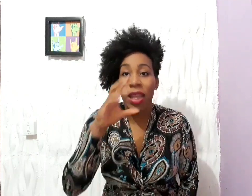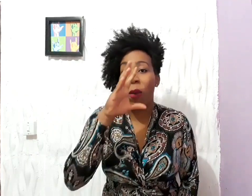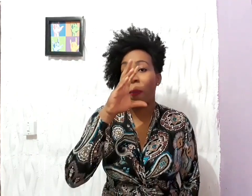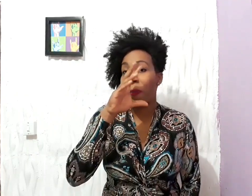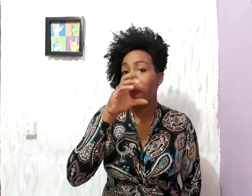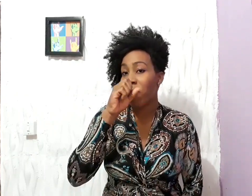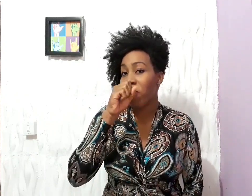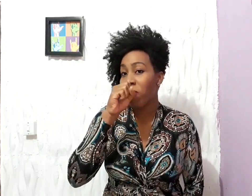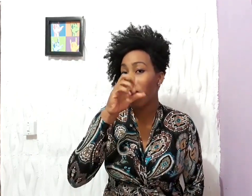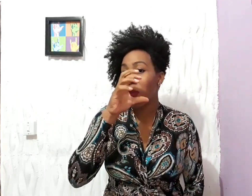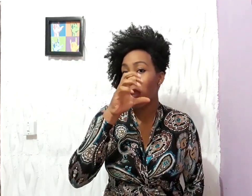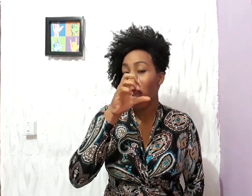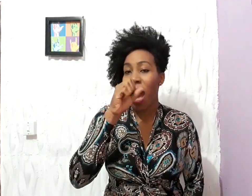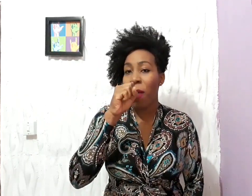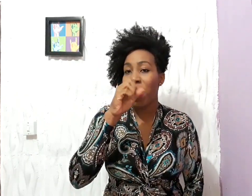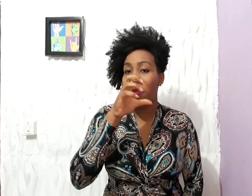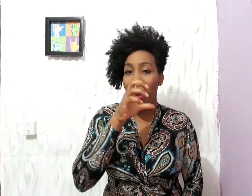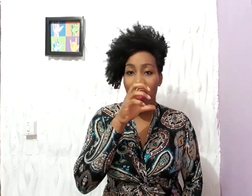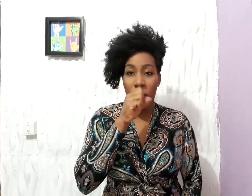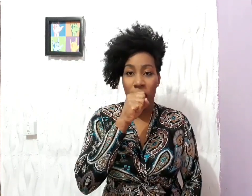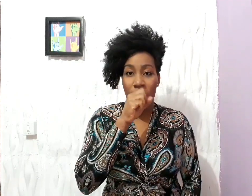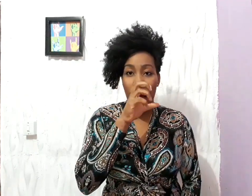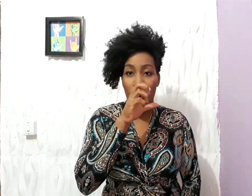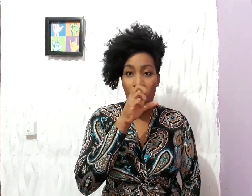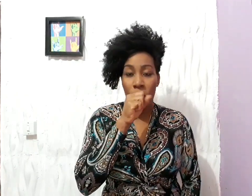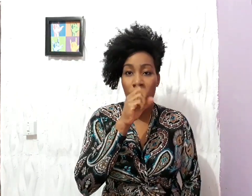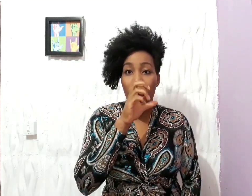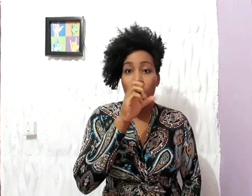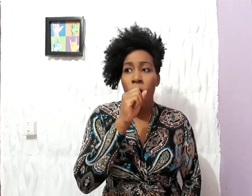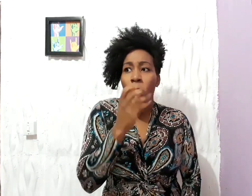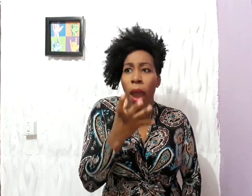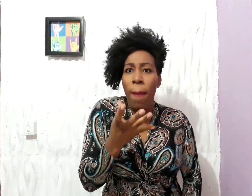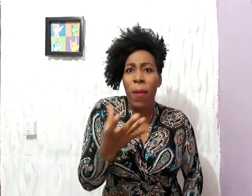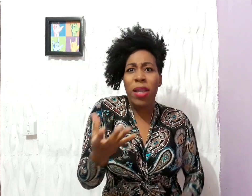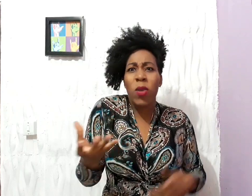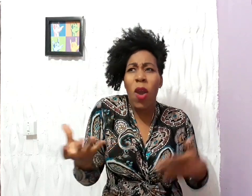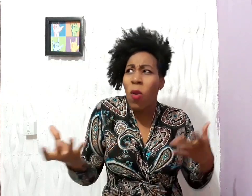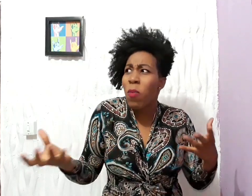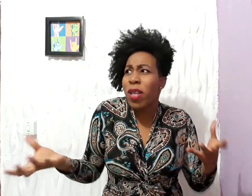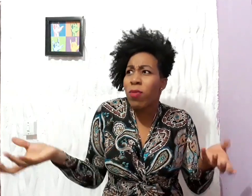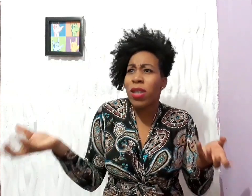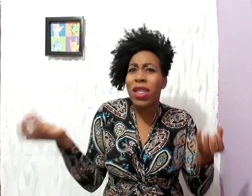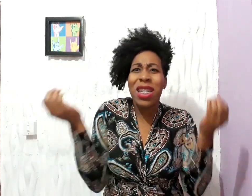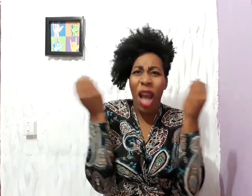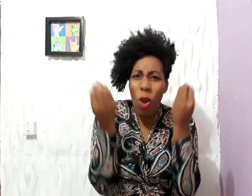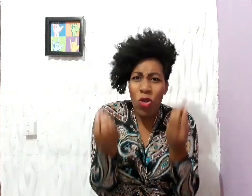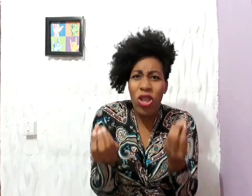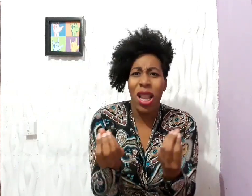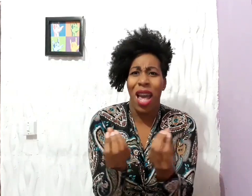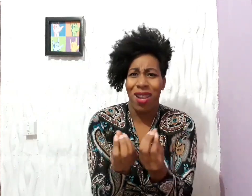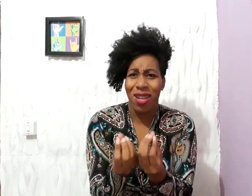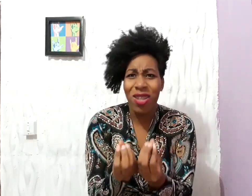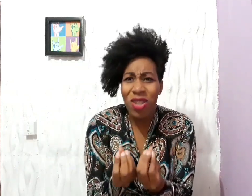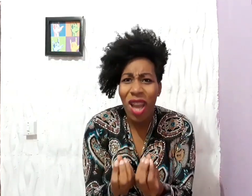aqui, ó. Abre e fecha, bem aqui na boca. Ué, mas não é o mesmo sinal de